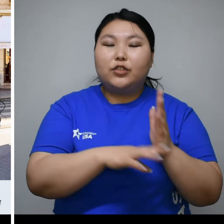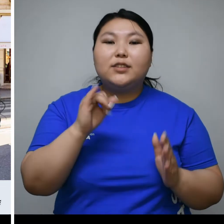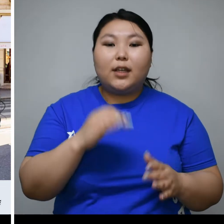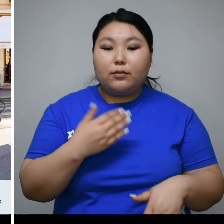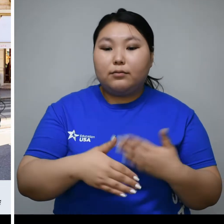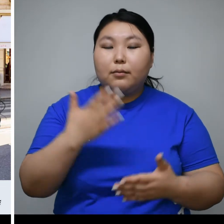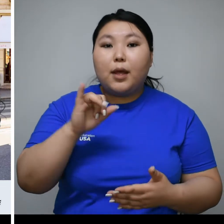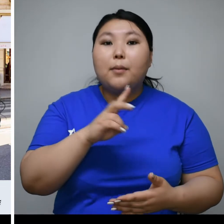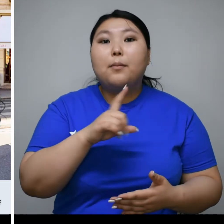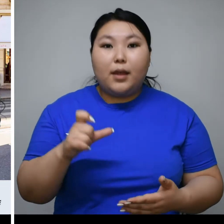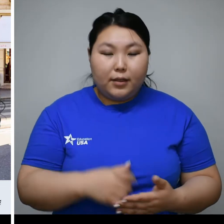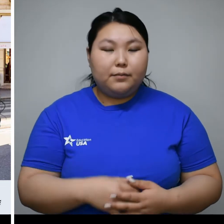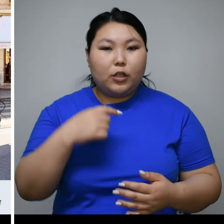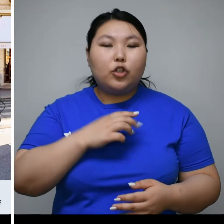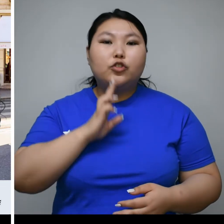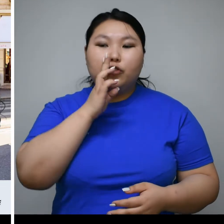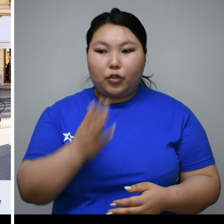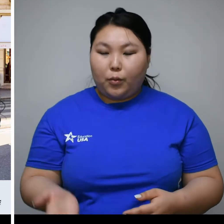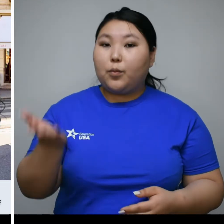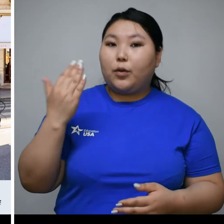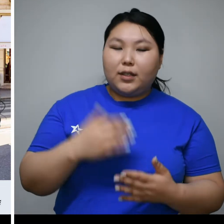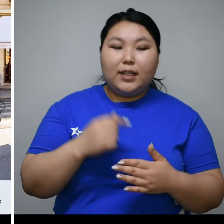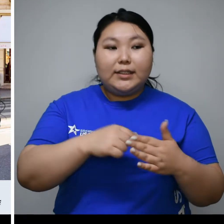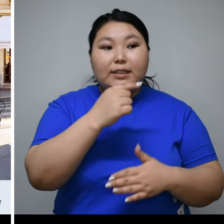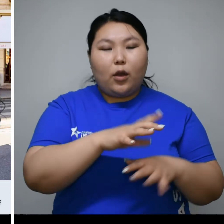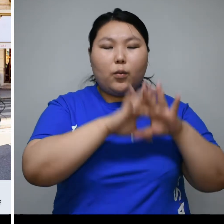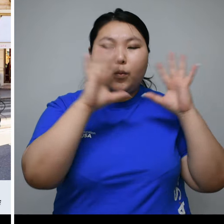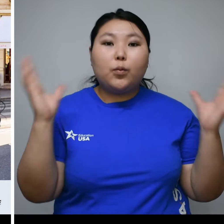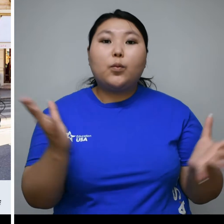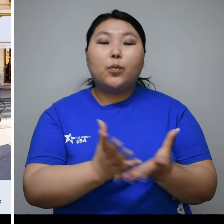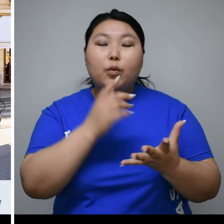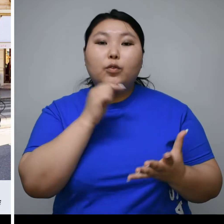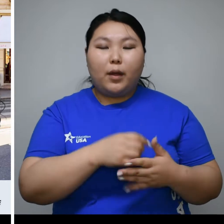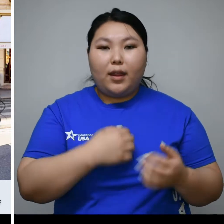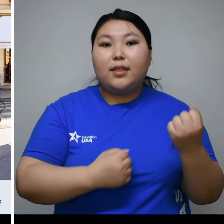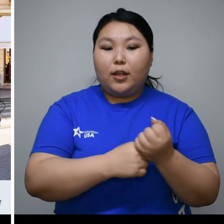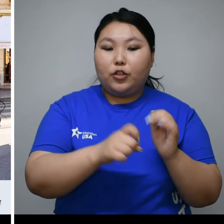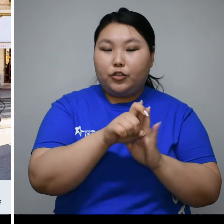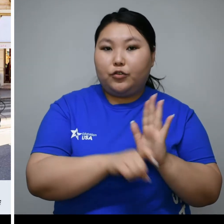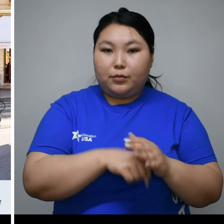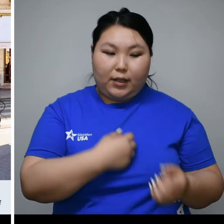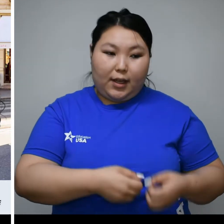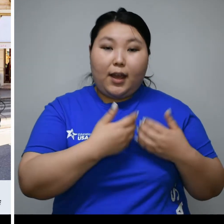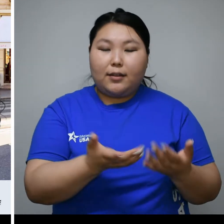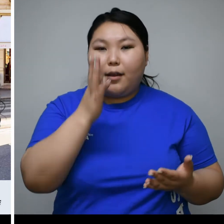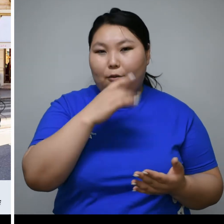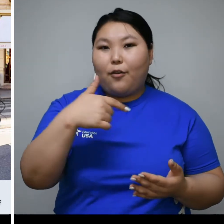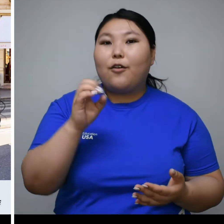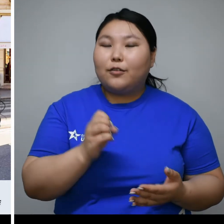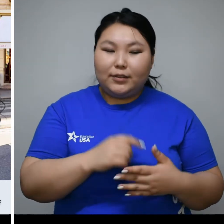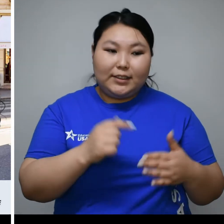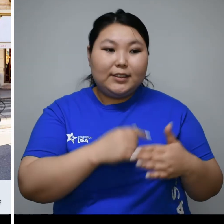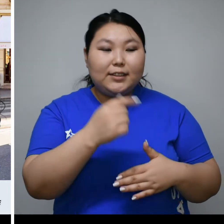өдөр яаж өрнөдөг байсан бэ гэхлээр ингээд өглөө босоод цаанаас нь бүх юм нь одоо ингээд тэтгэлэх хөтөлбөр маань гаргад болохоор айгу